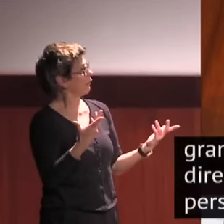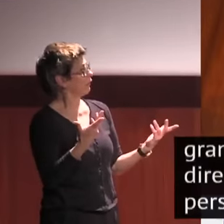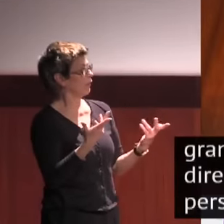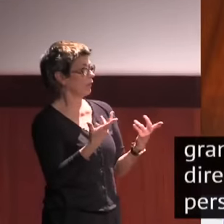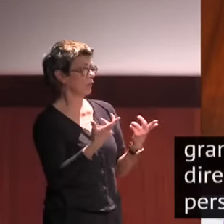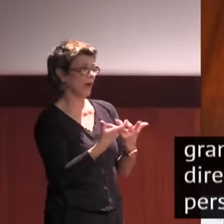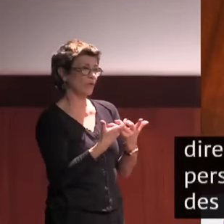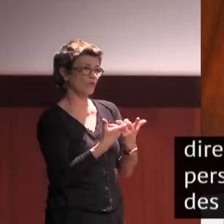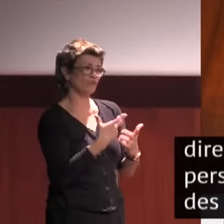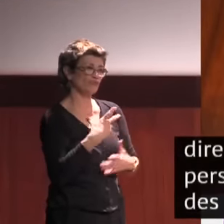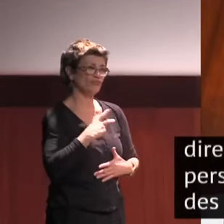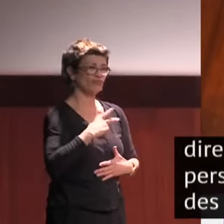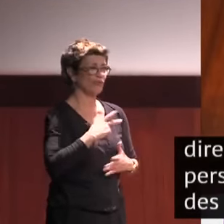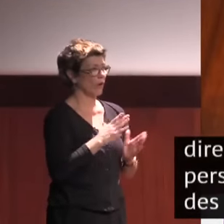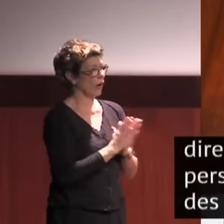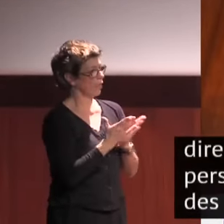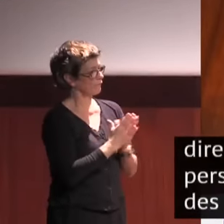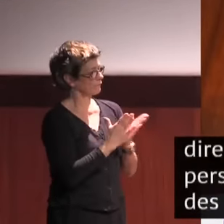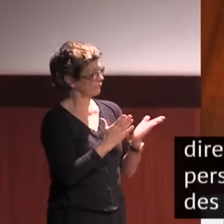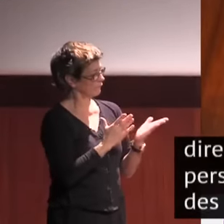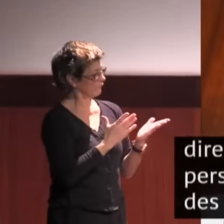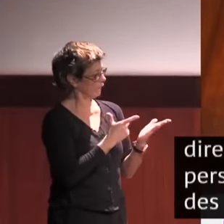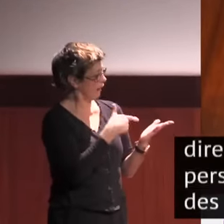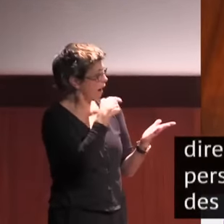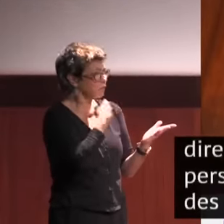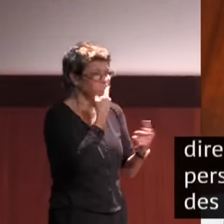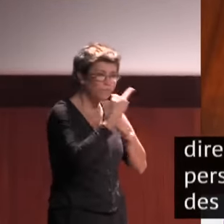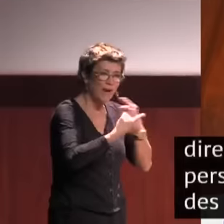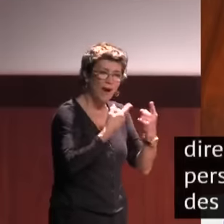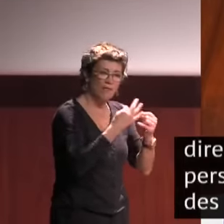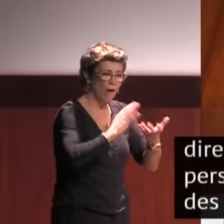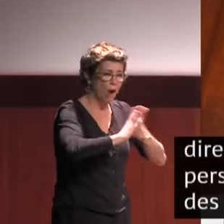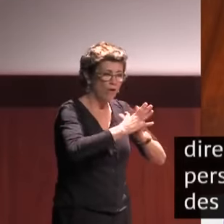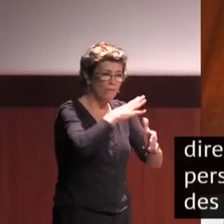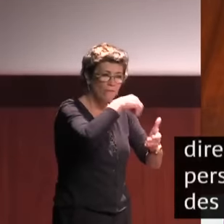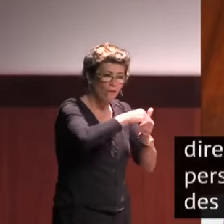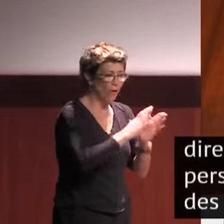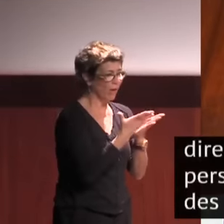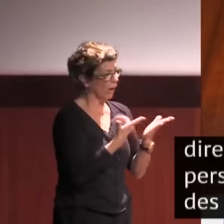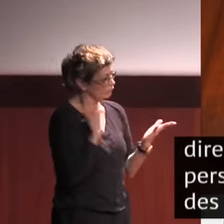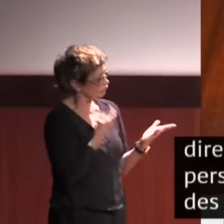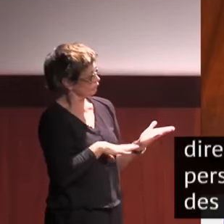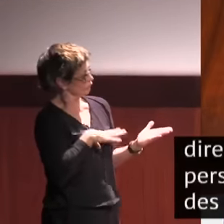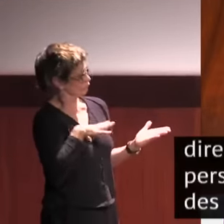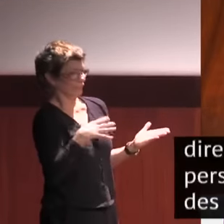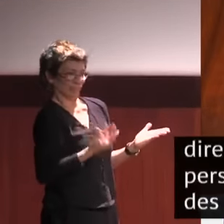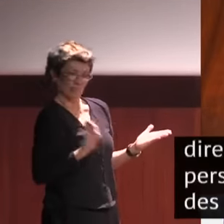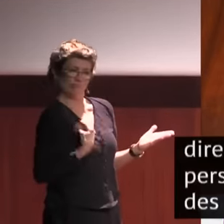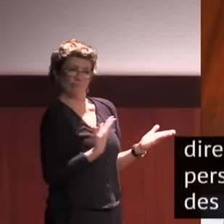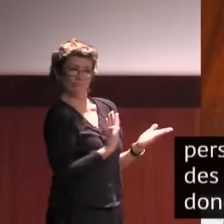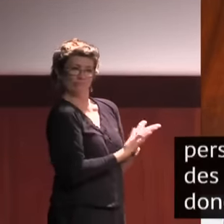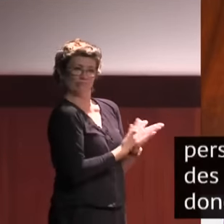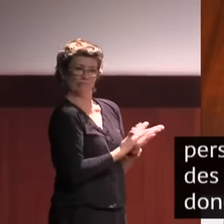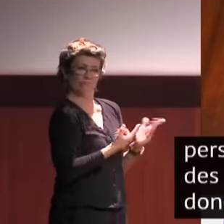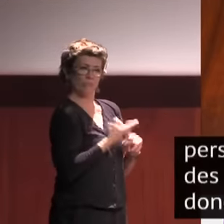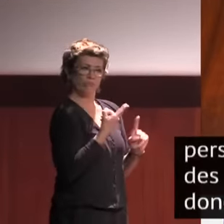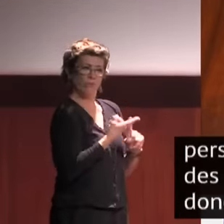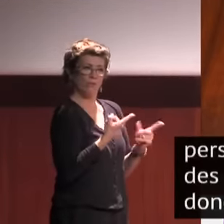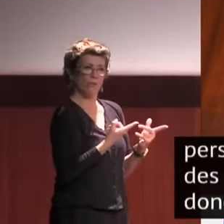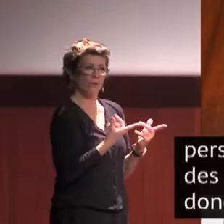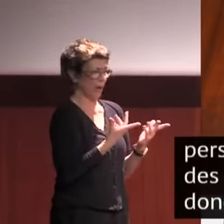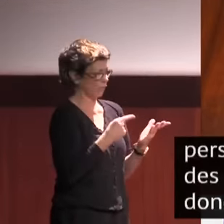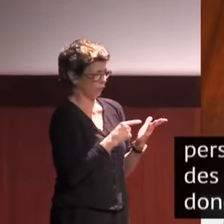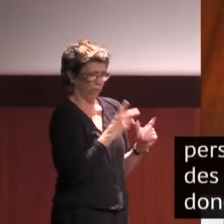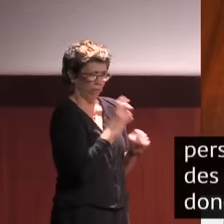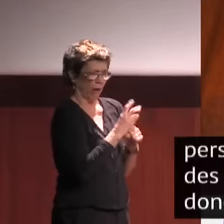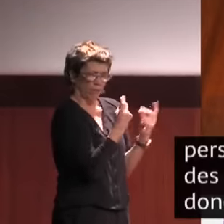livres dans lesquels la langue des signes est présente. Et donc, ces livres-là, on ne va pas les désacraliser.